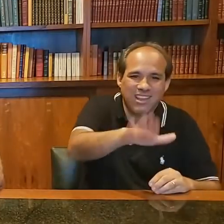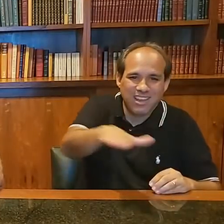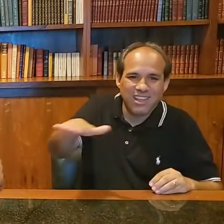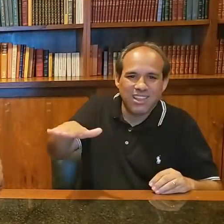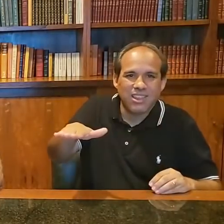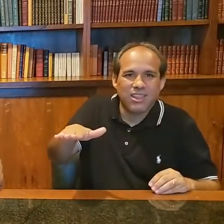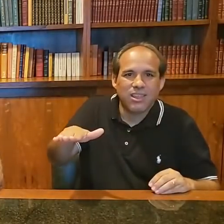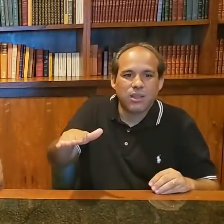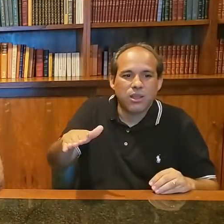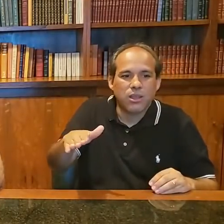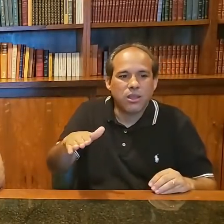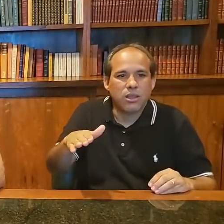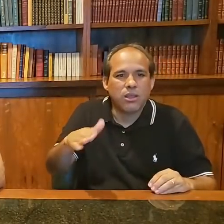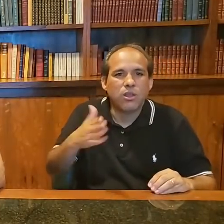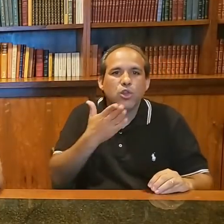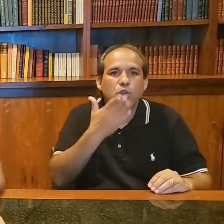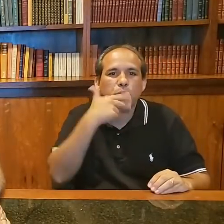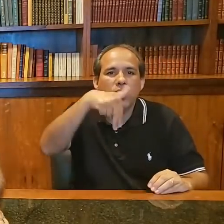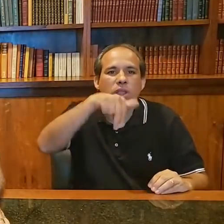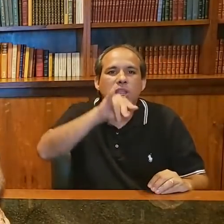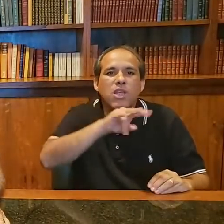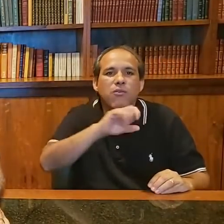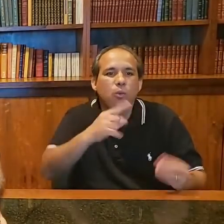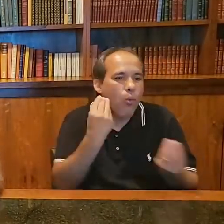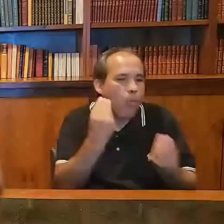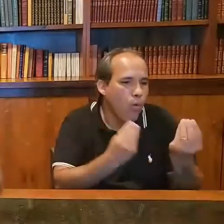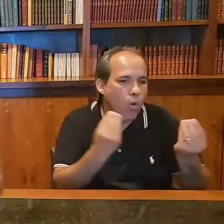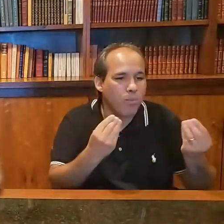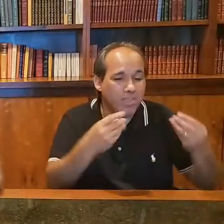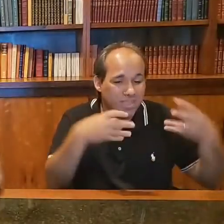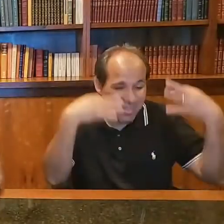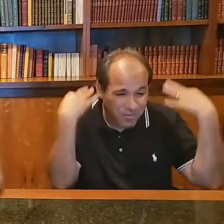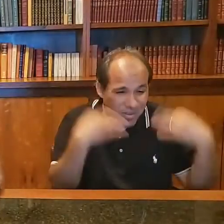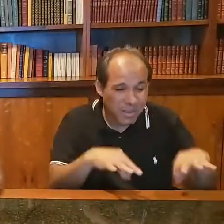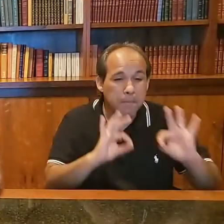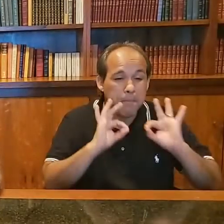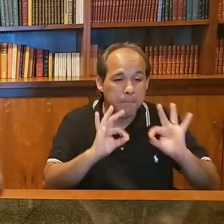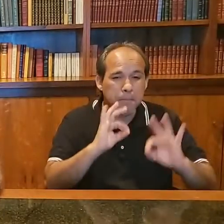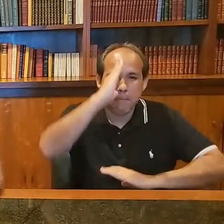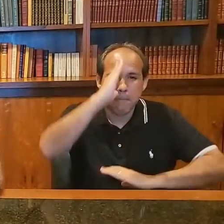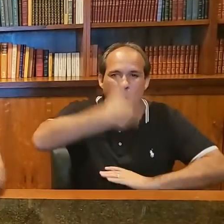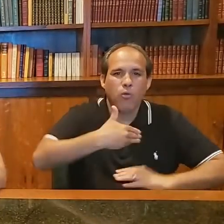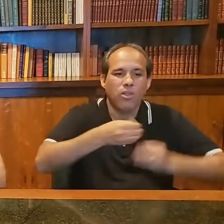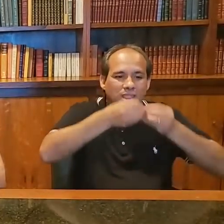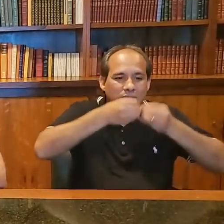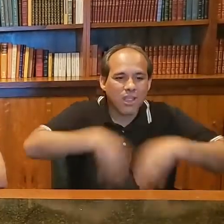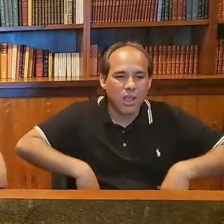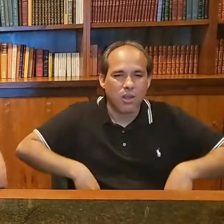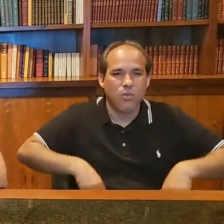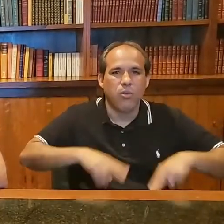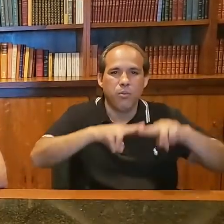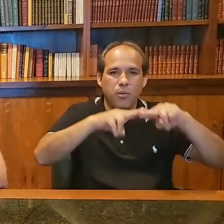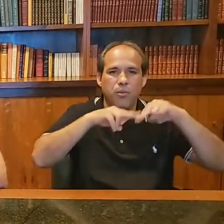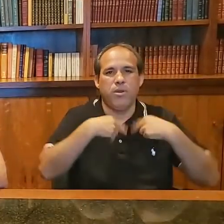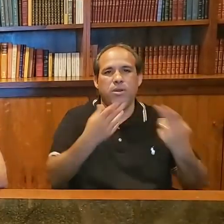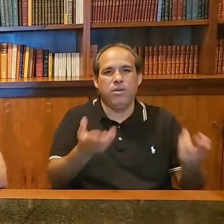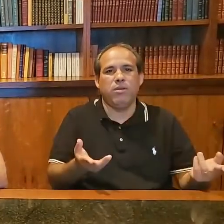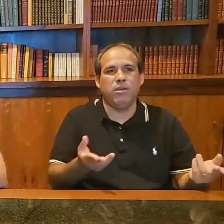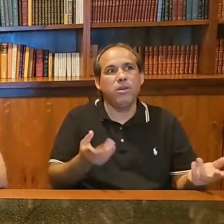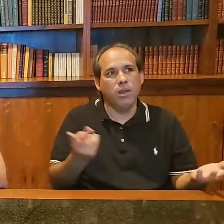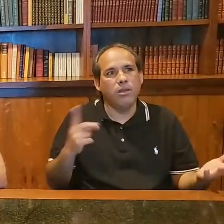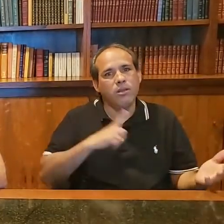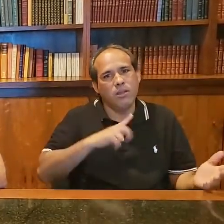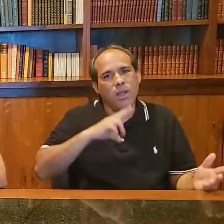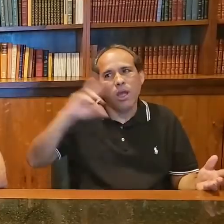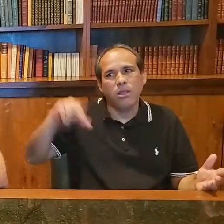em que nível elas estão e o que foi de fato, qual foi de fato o dano causado, que isso é fato